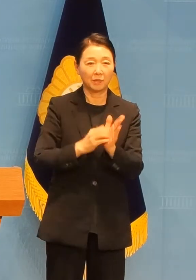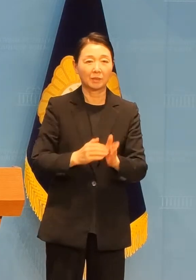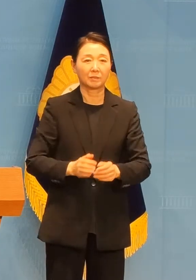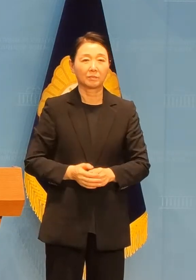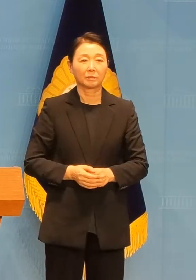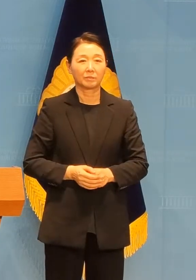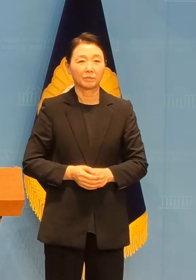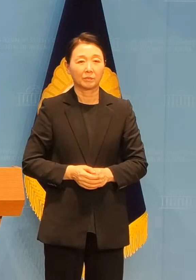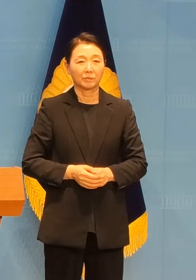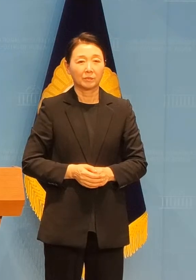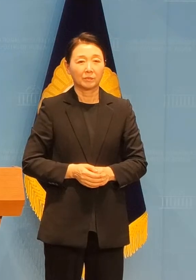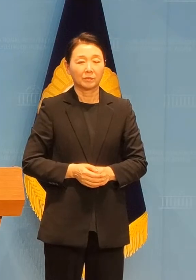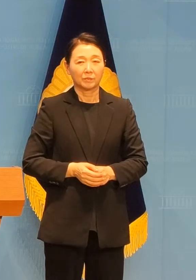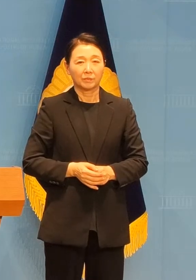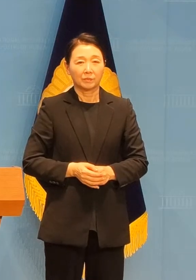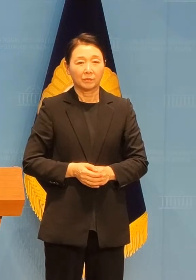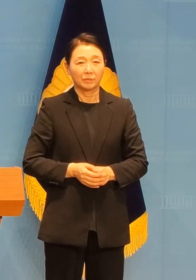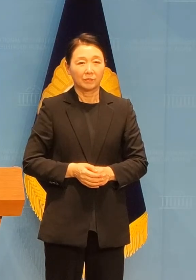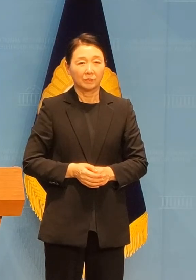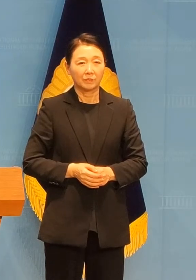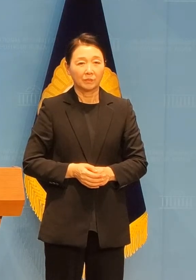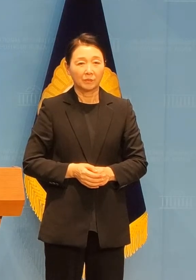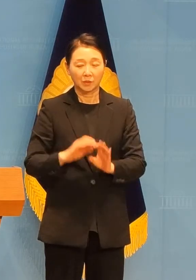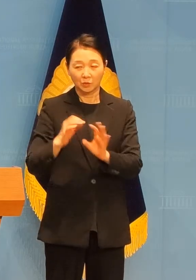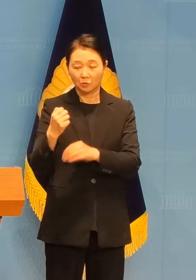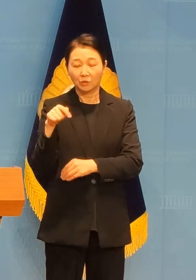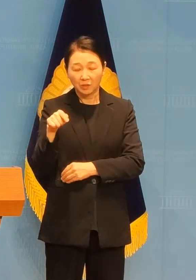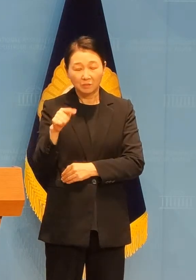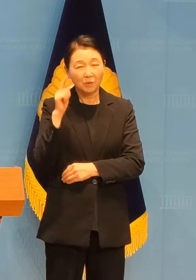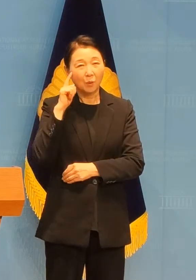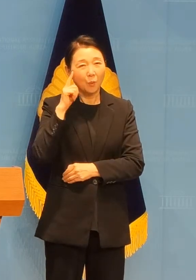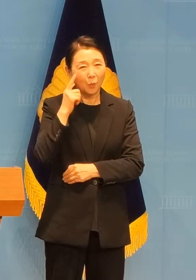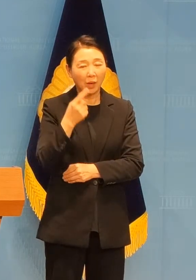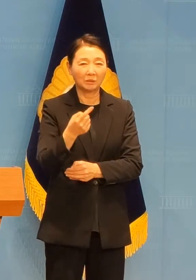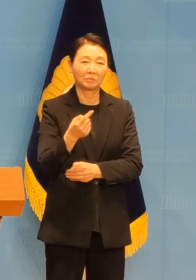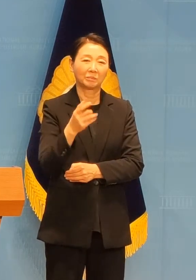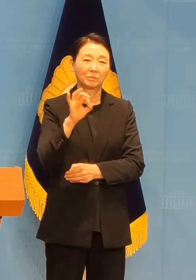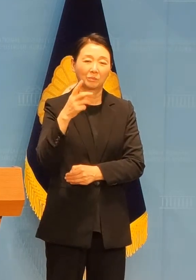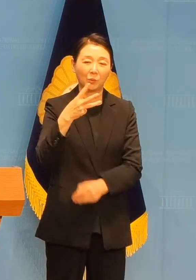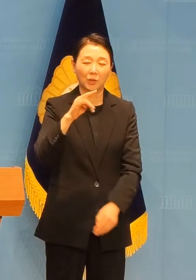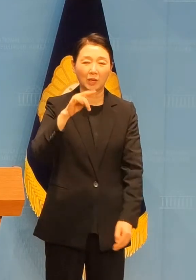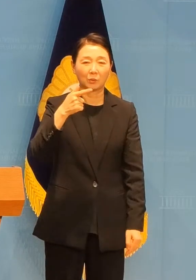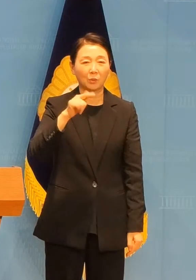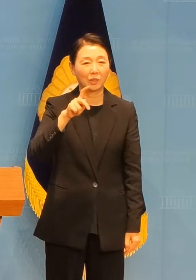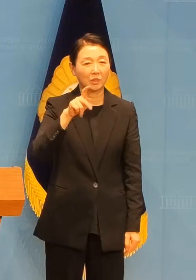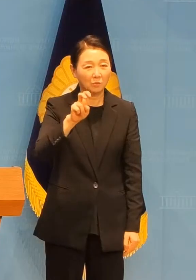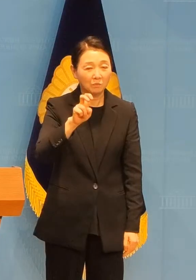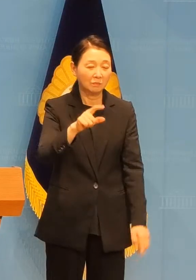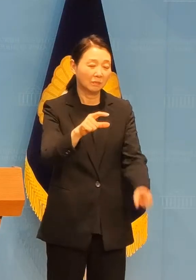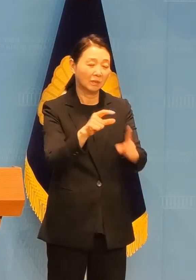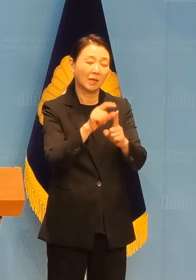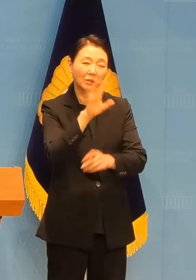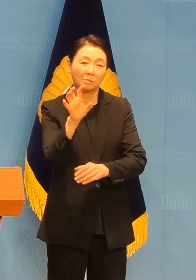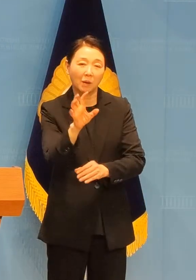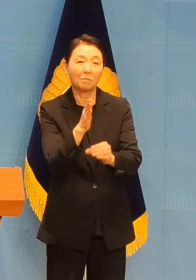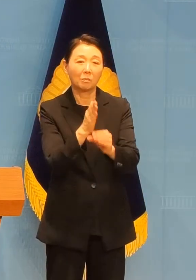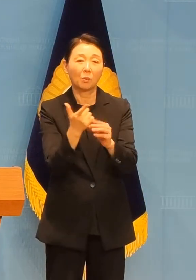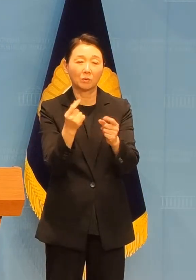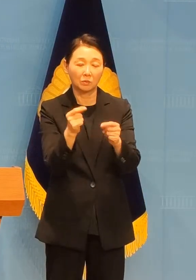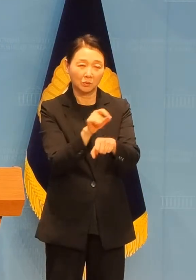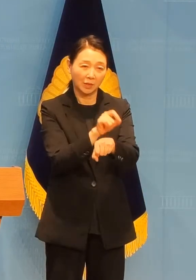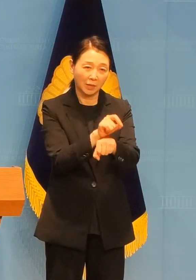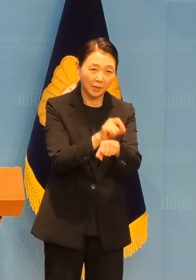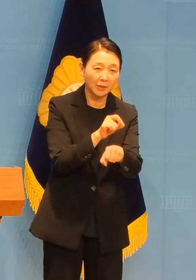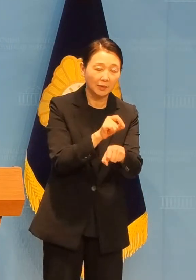완료하였습니다. 그럼에도 국민의힘은 모라토리엄이라는 극단적인 표현을 반복하며